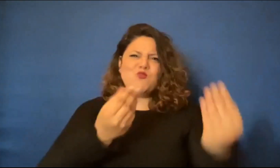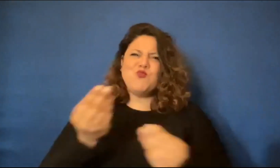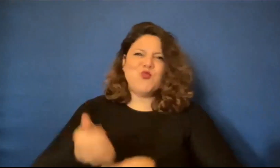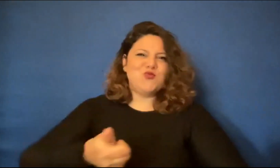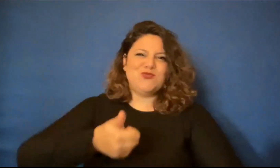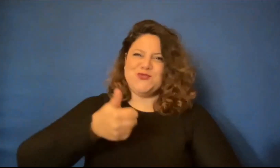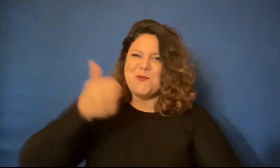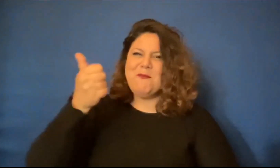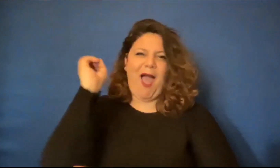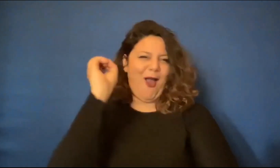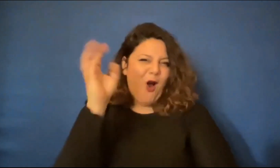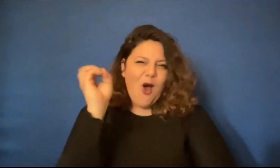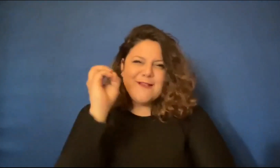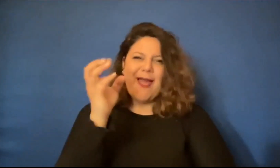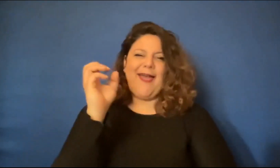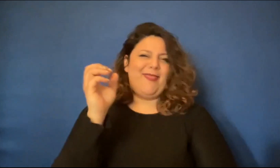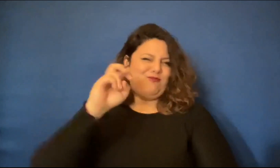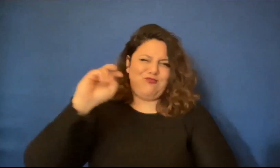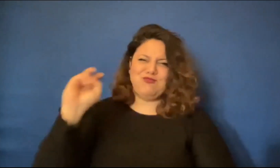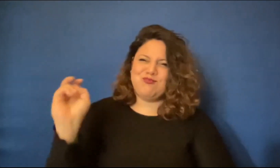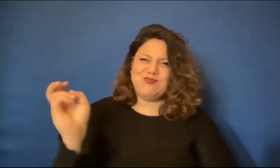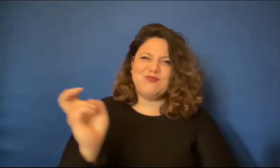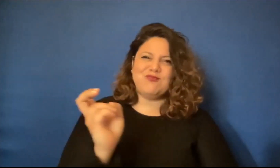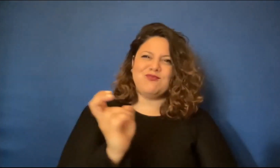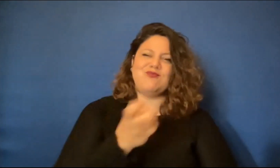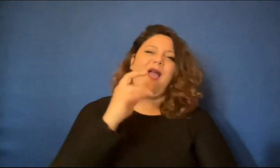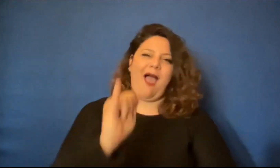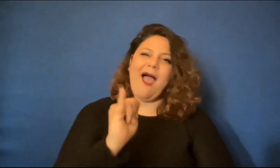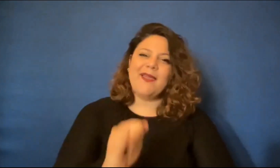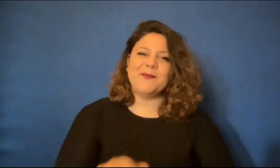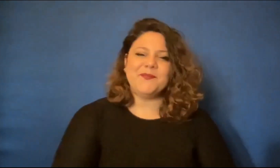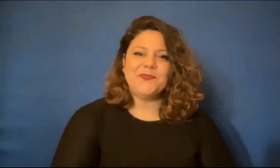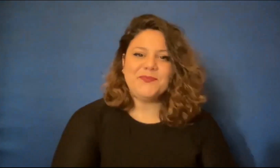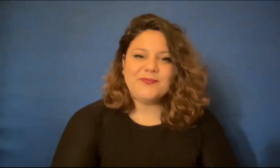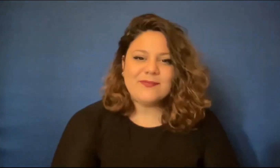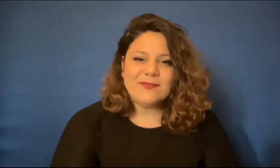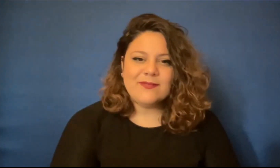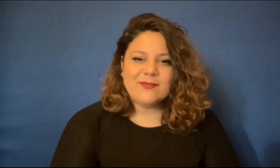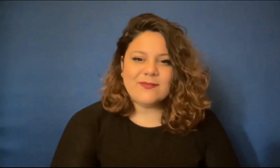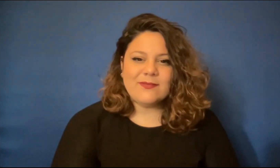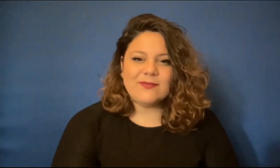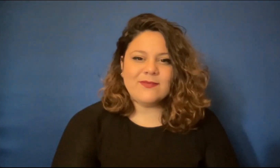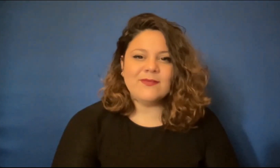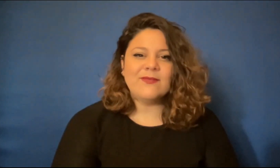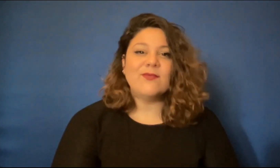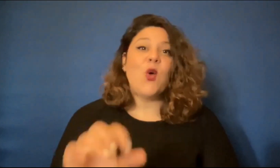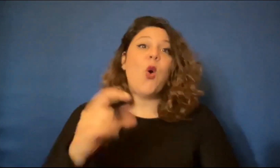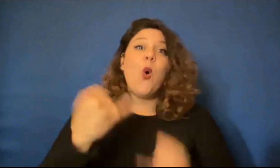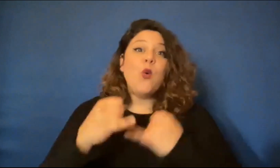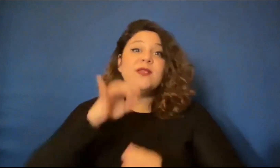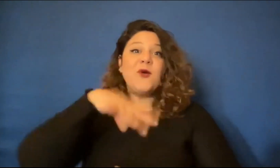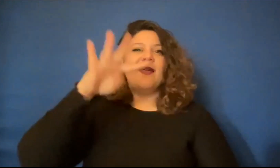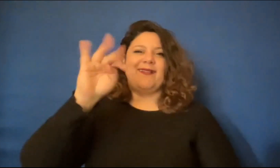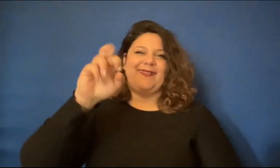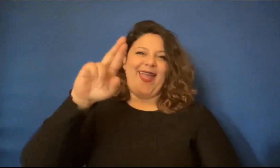de jornadas y de conferencias que tiene en su haber. Y en último lugar intervendrá Teresa Valencia